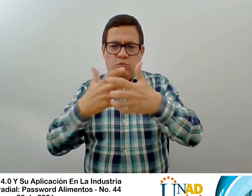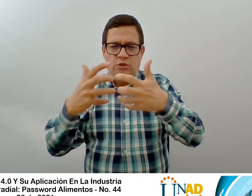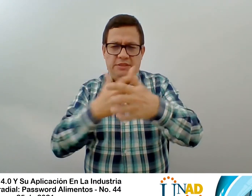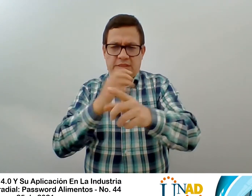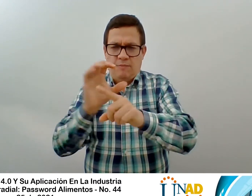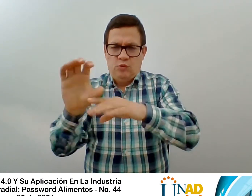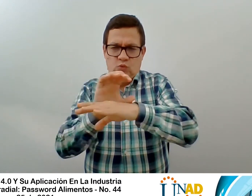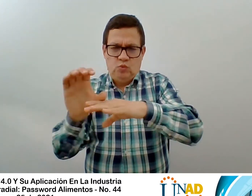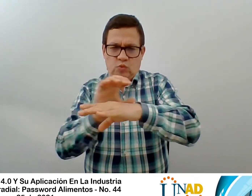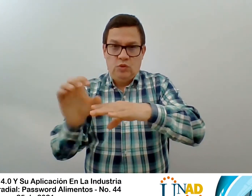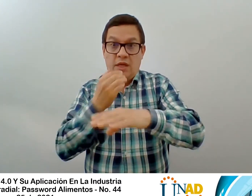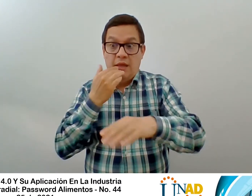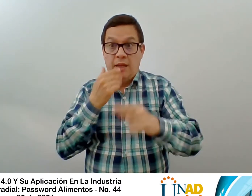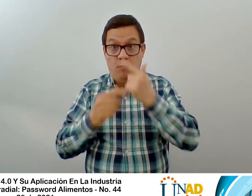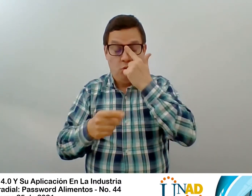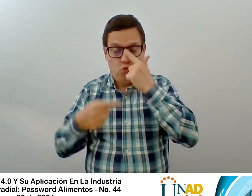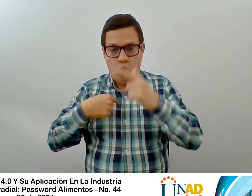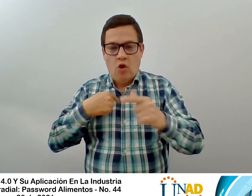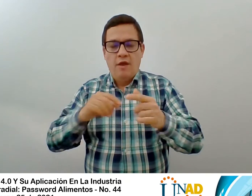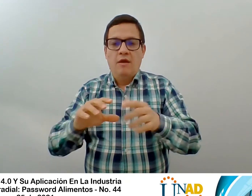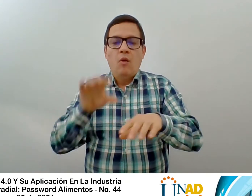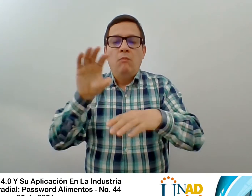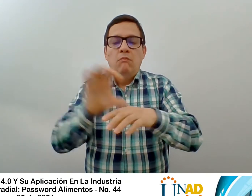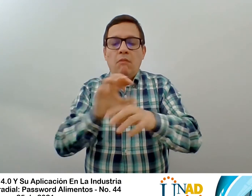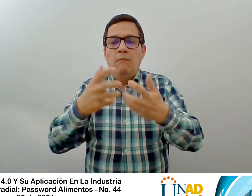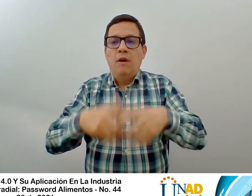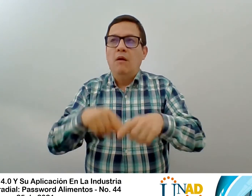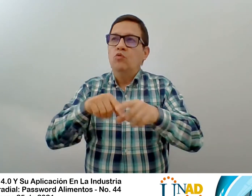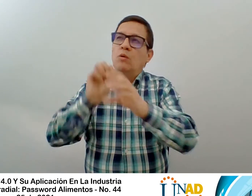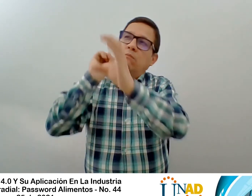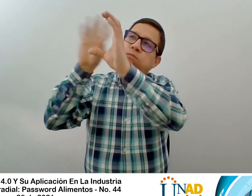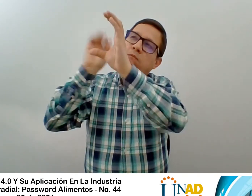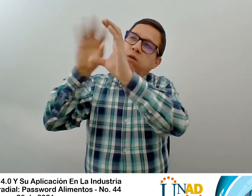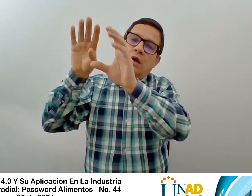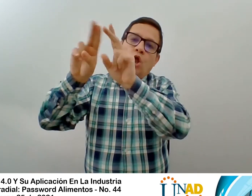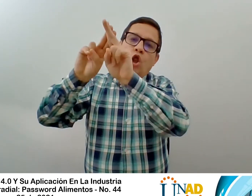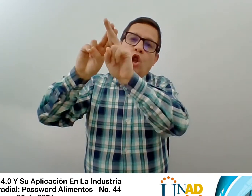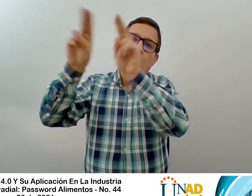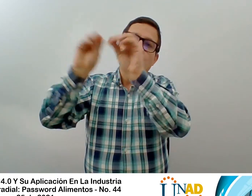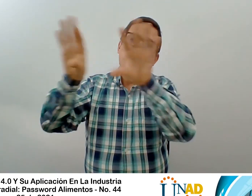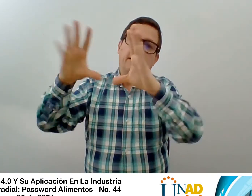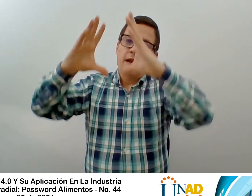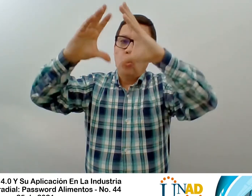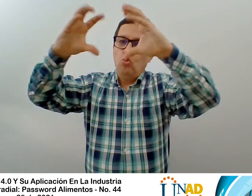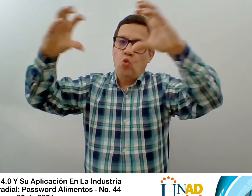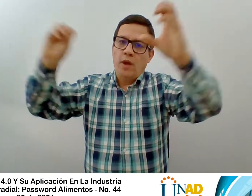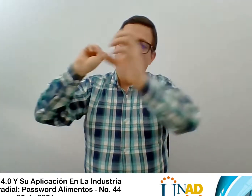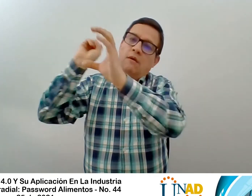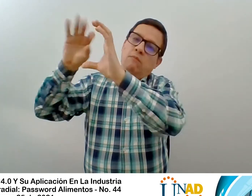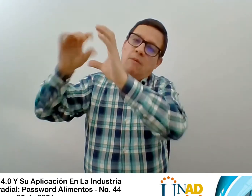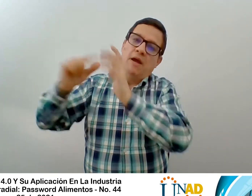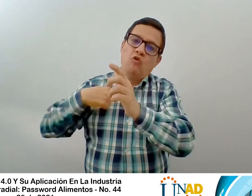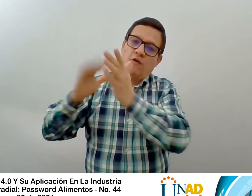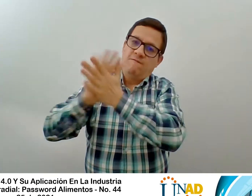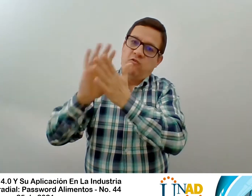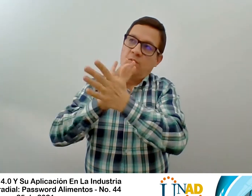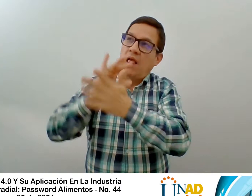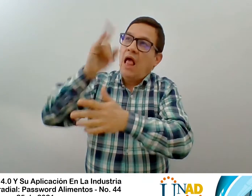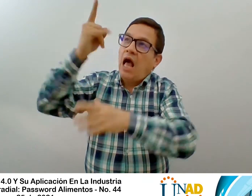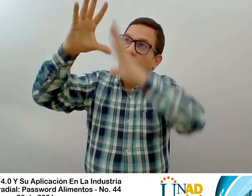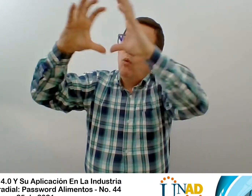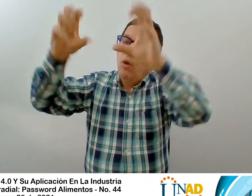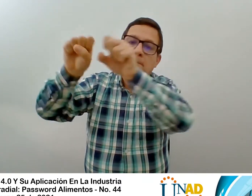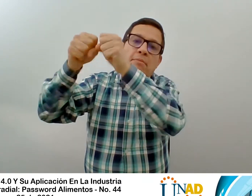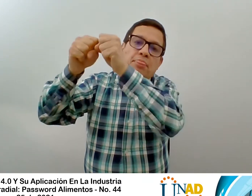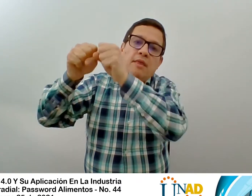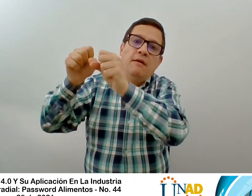importante mantener estables esas redes, porque si le vamos a dar el control de nuestra información a la nube o al internet, debemos